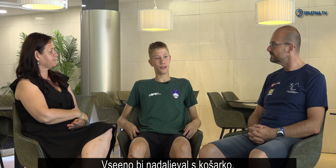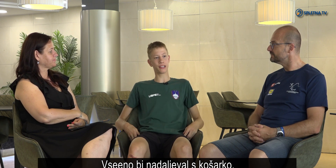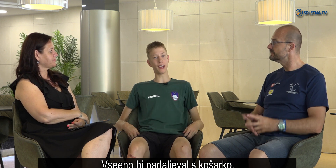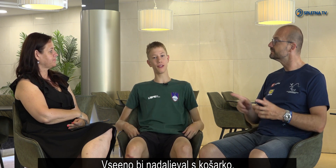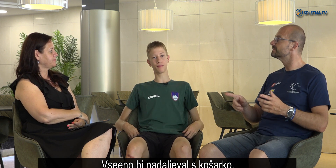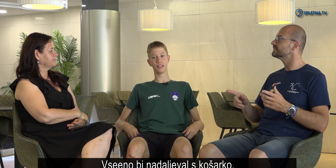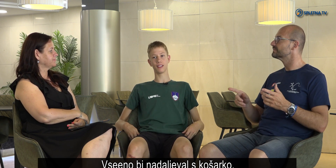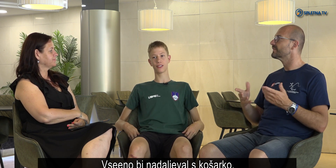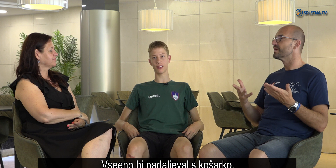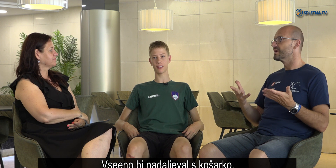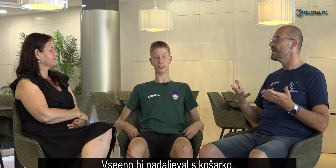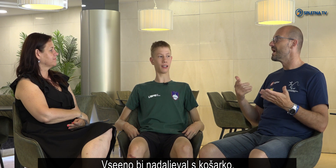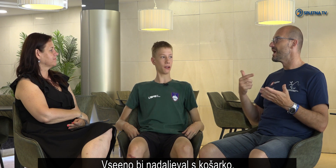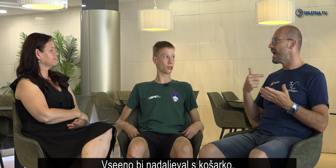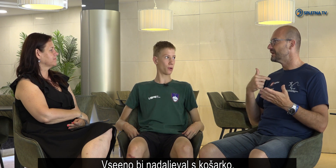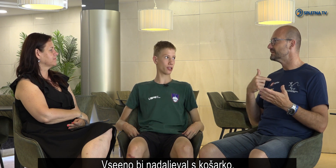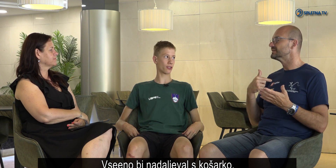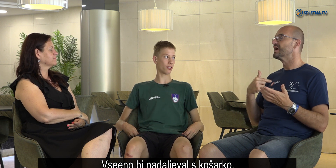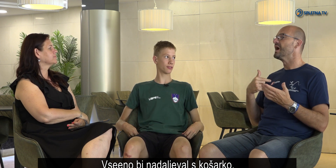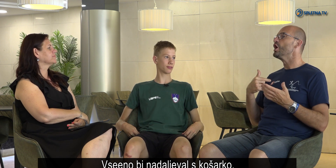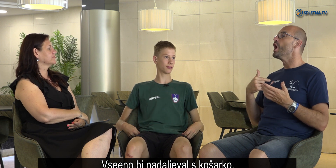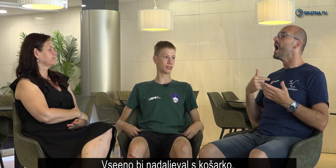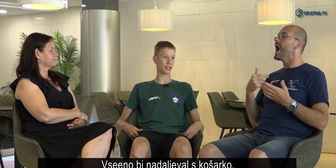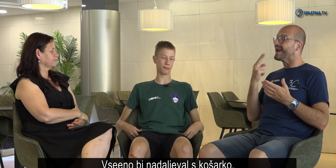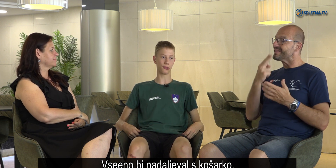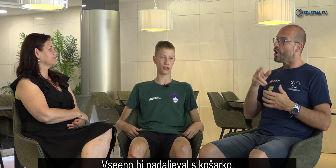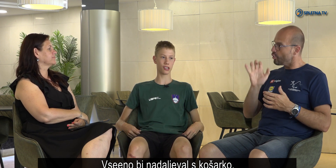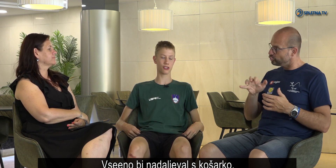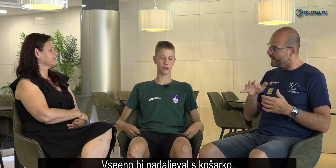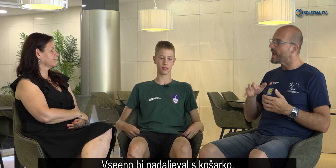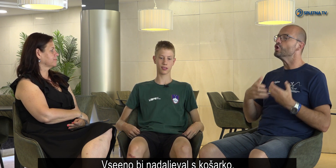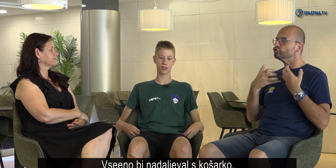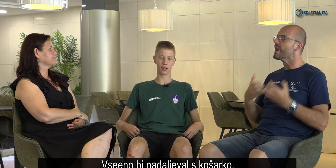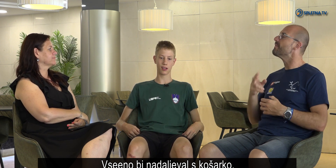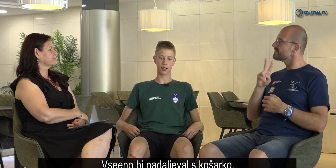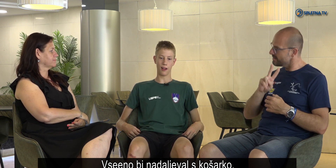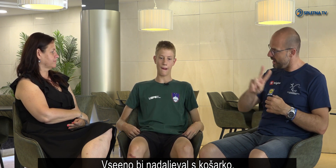Pač vseeno bi še jaz nadaljeval s košarko, ker mi je všeč.